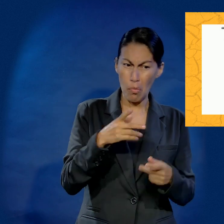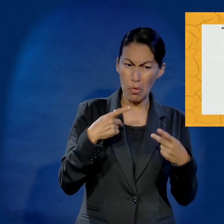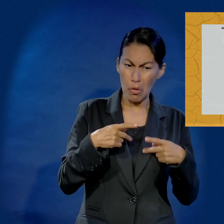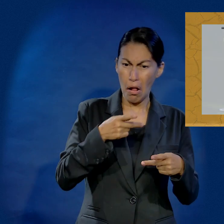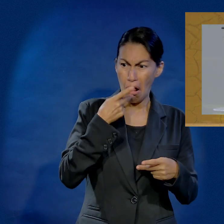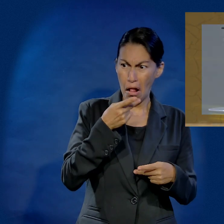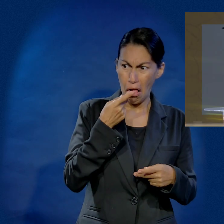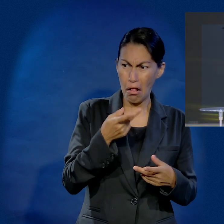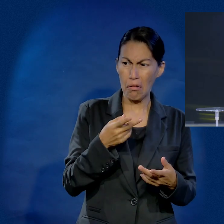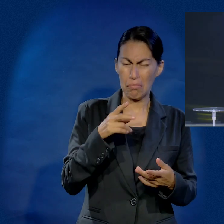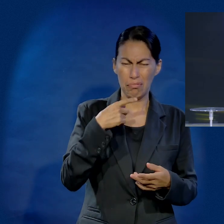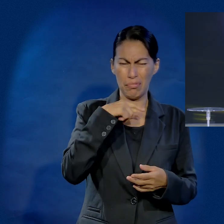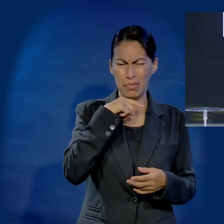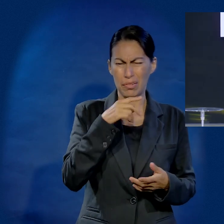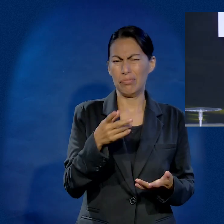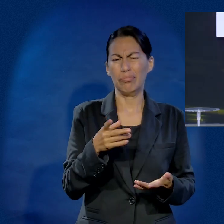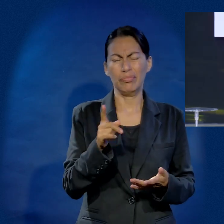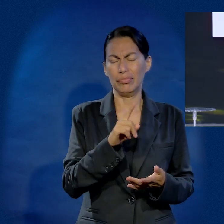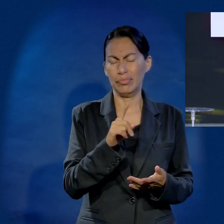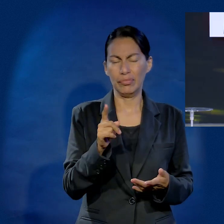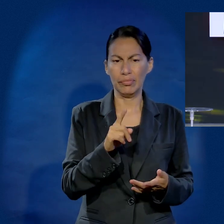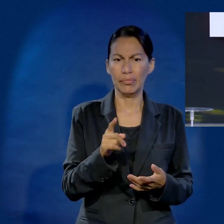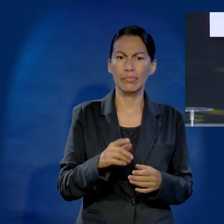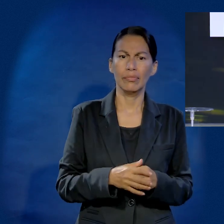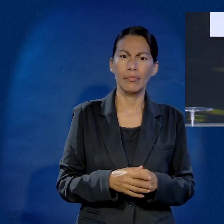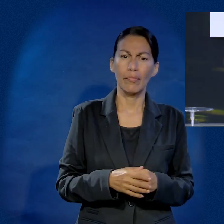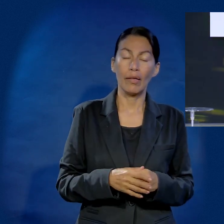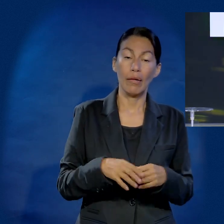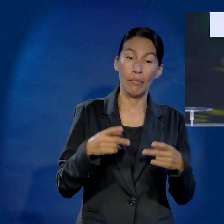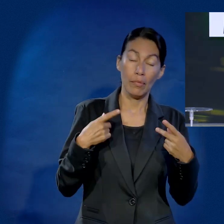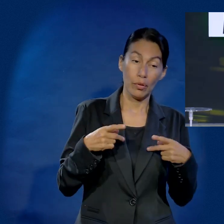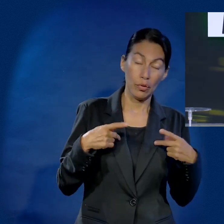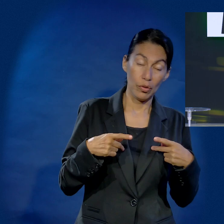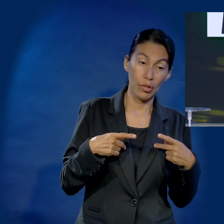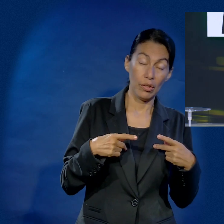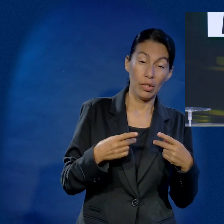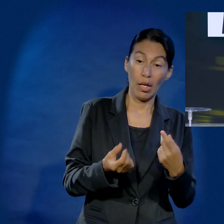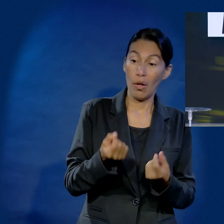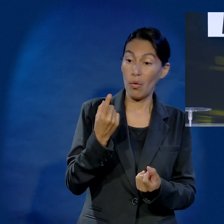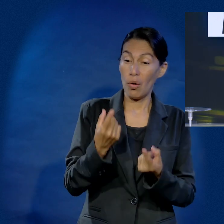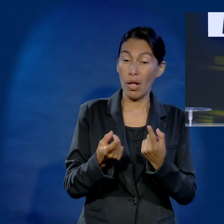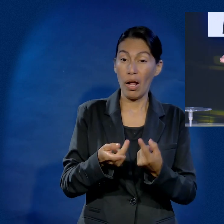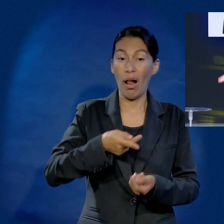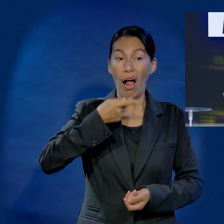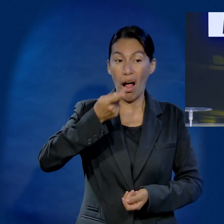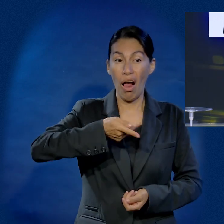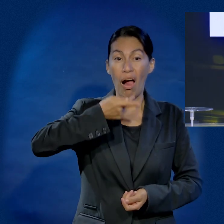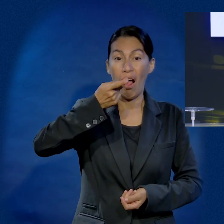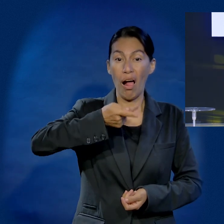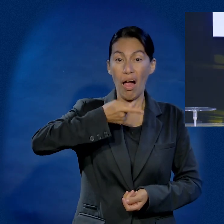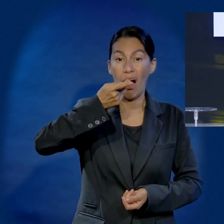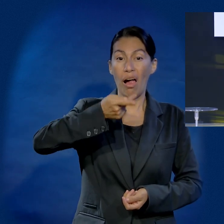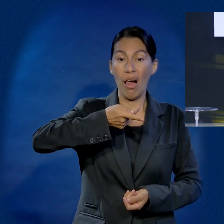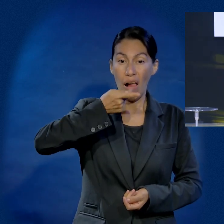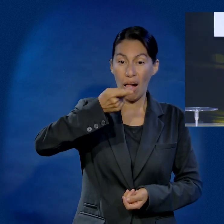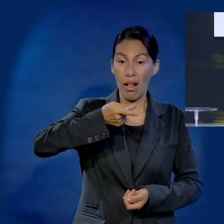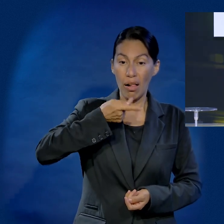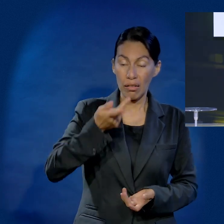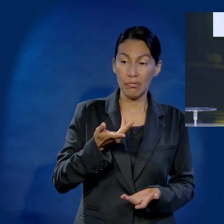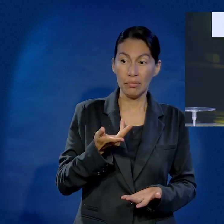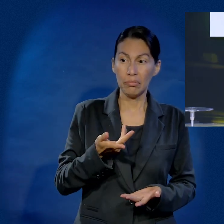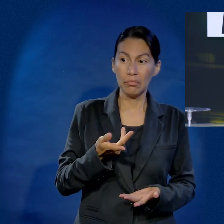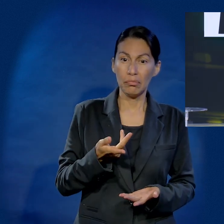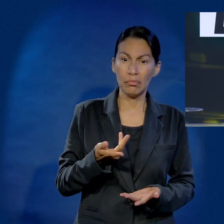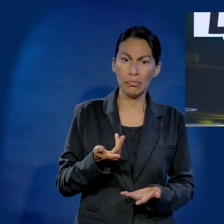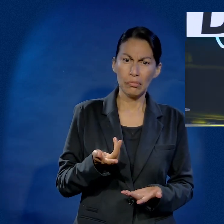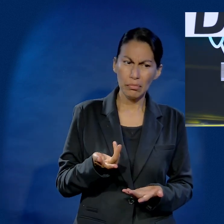en la universidad, que estuvieron solos todo su periodo de escuela, eran muchachos que hablaban mucho y hacían poco. Siempre